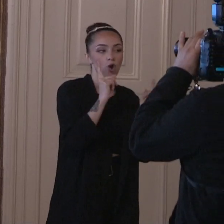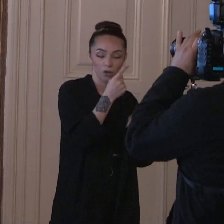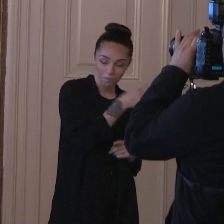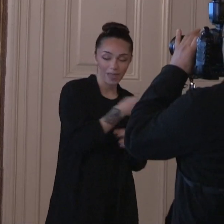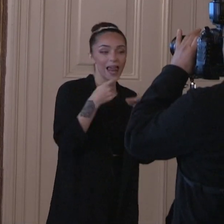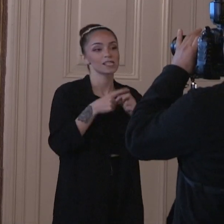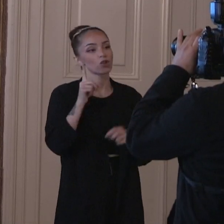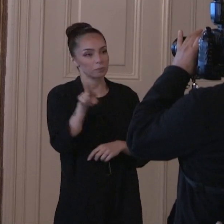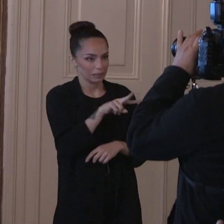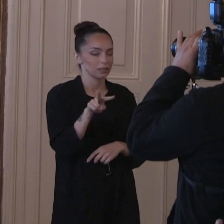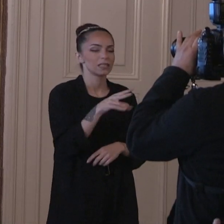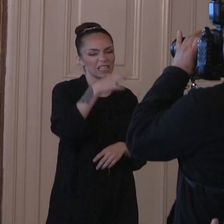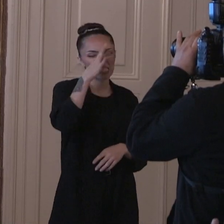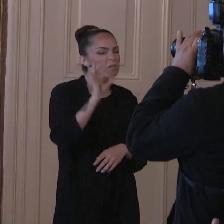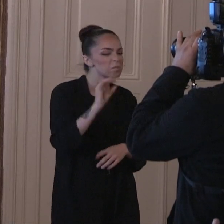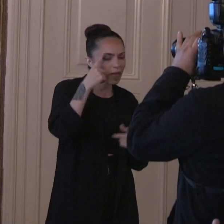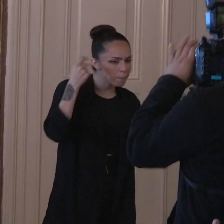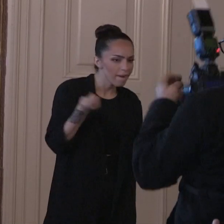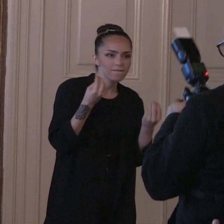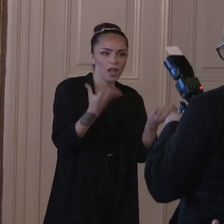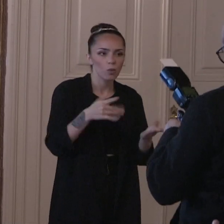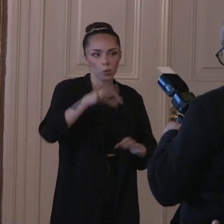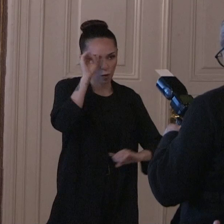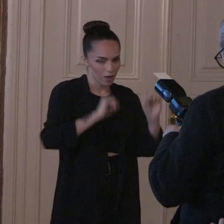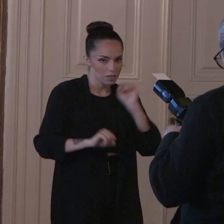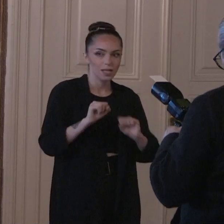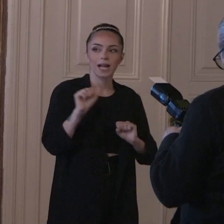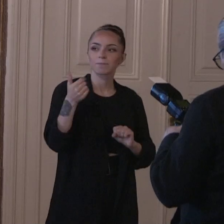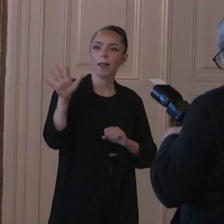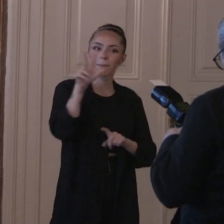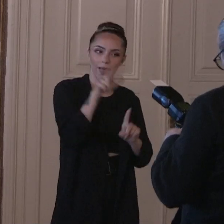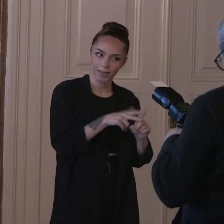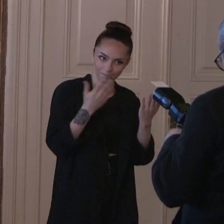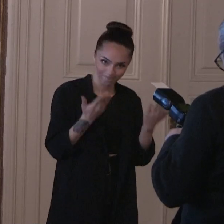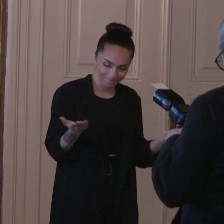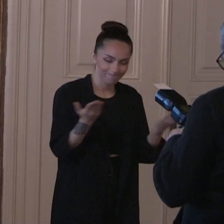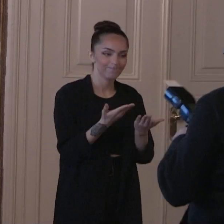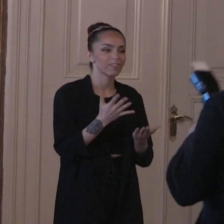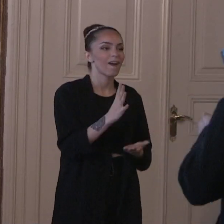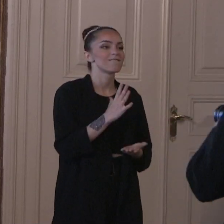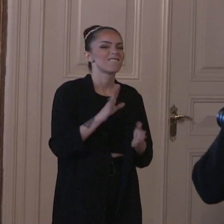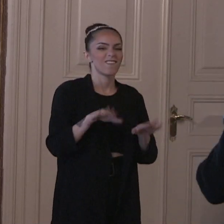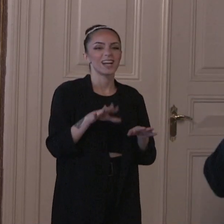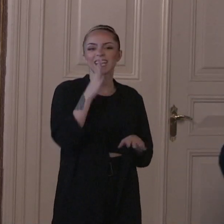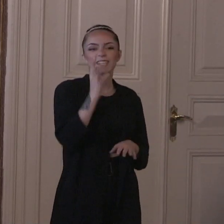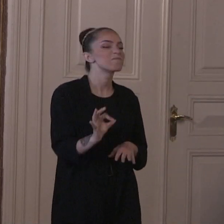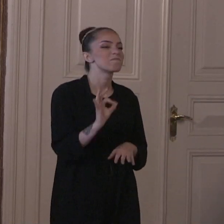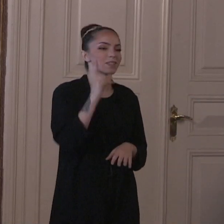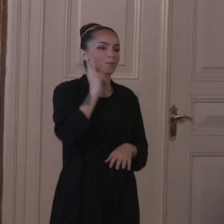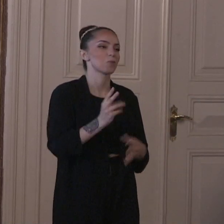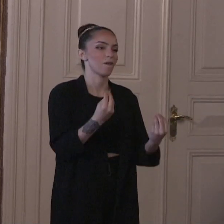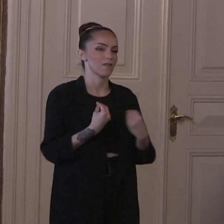üzere emek veren tüm hocalarımız, üniversitemizin kıymetli mensupları ve varlıklarıyla üniversitemizi